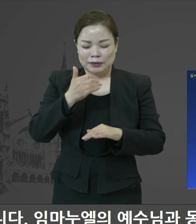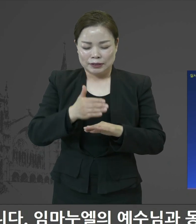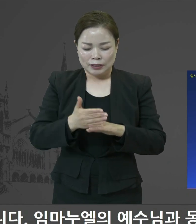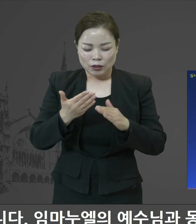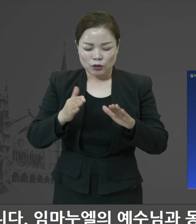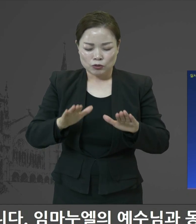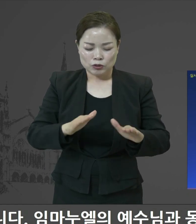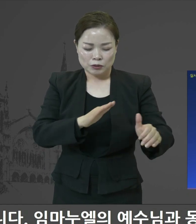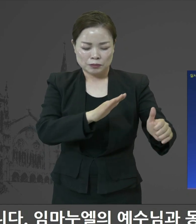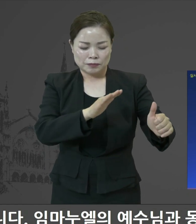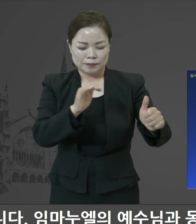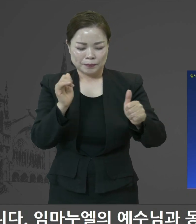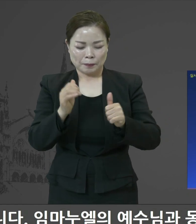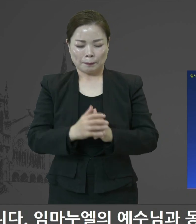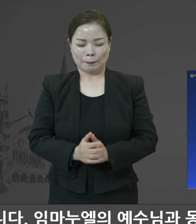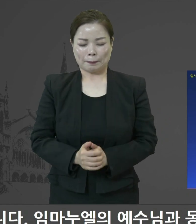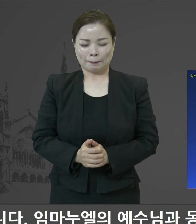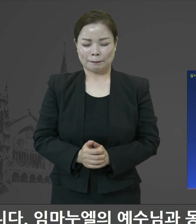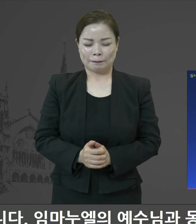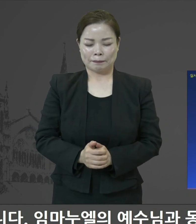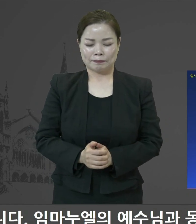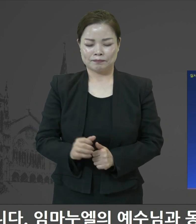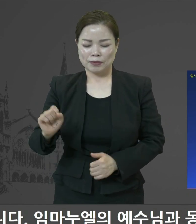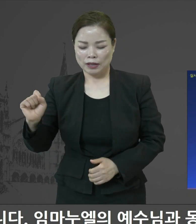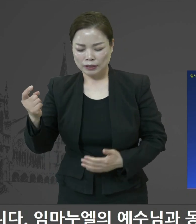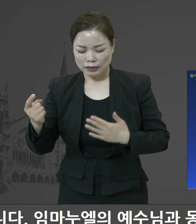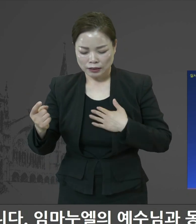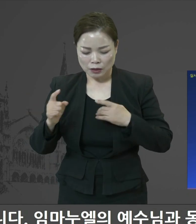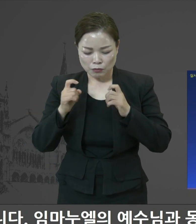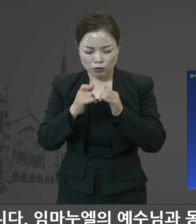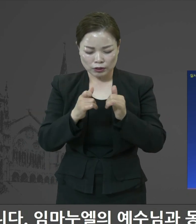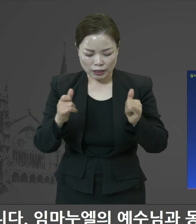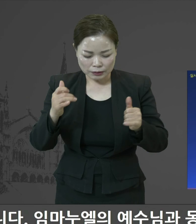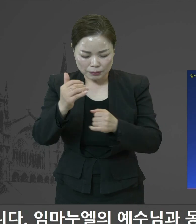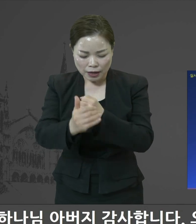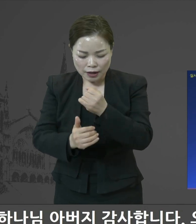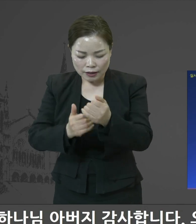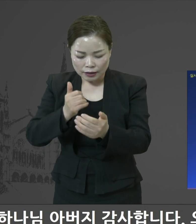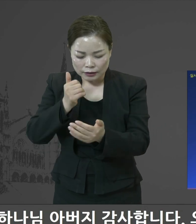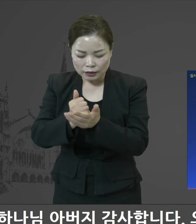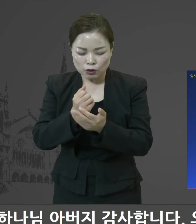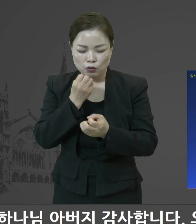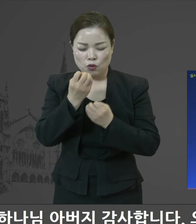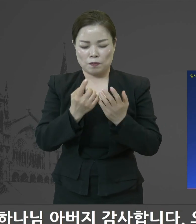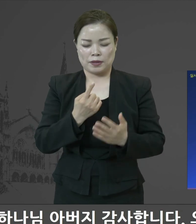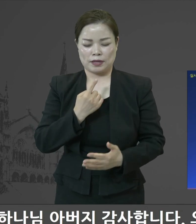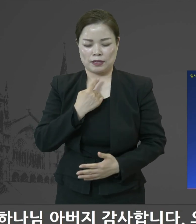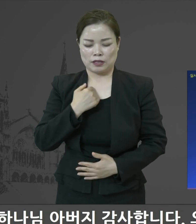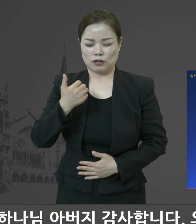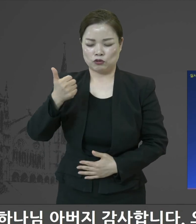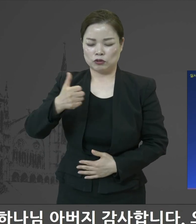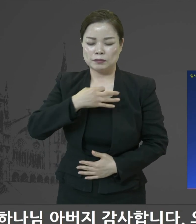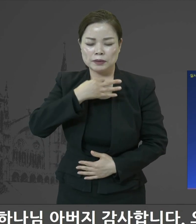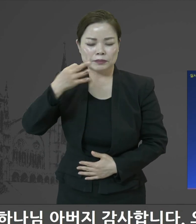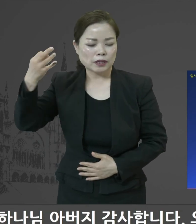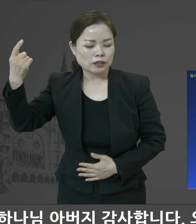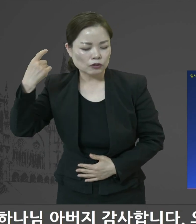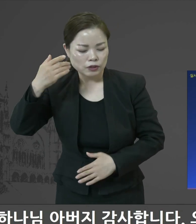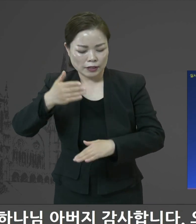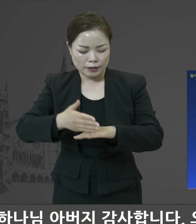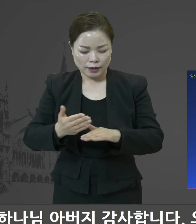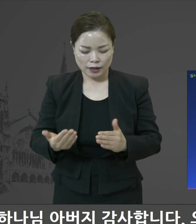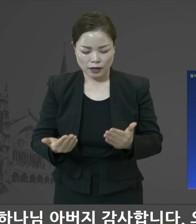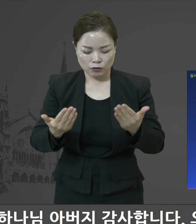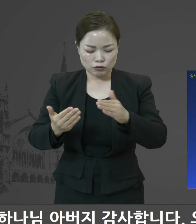오늘도 우리를 불러주셔서 다윗이 나의 목자 되신 하나님이라고 고백했던 그 주님의 음성을 듣게 하심을